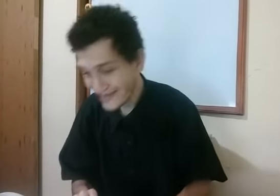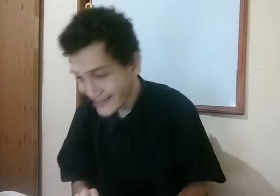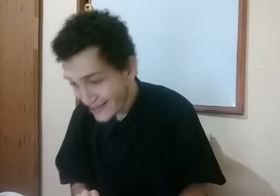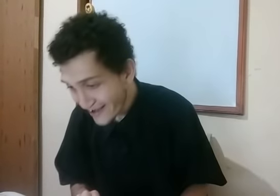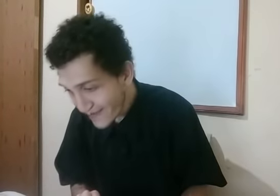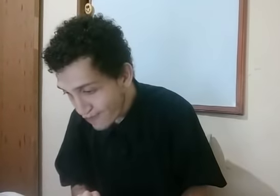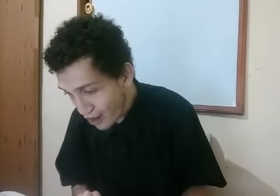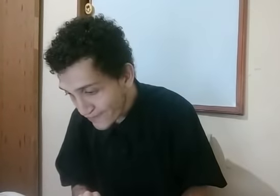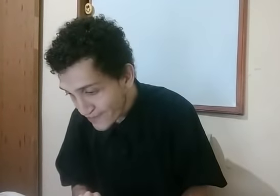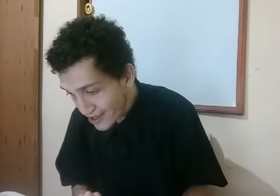Aguarde. Vamos lá.